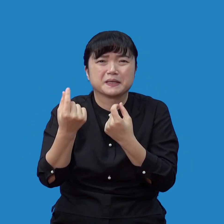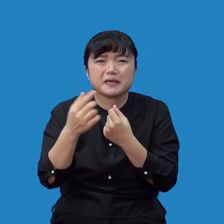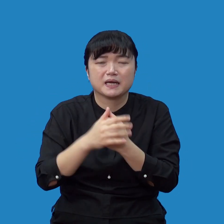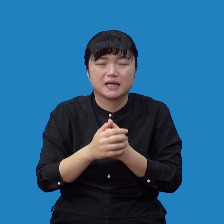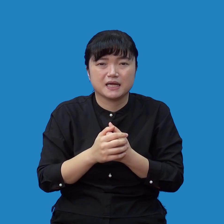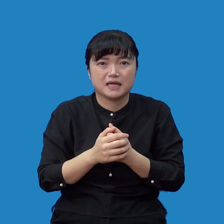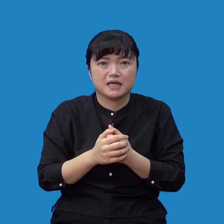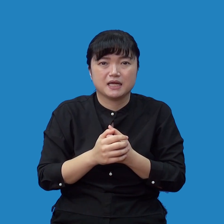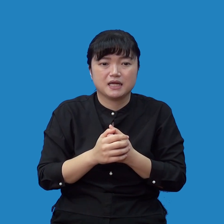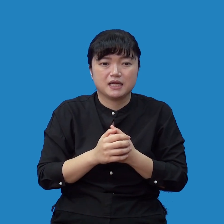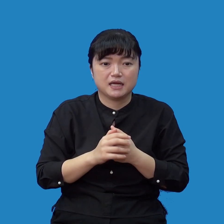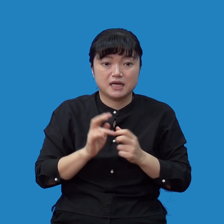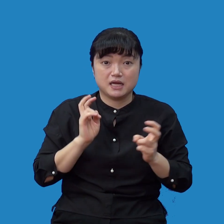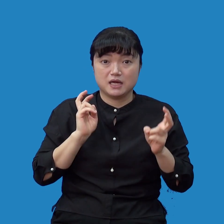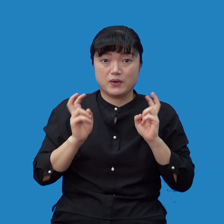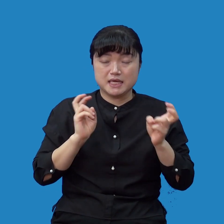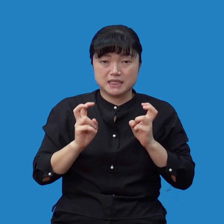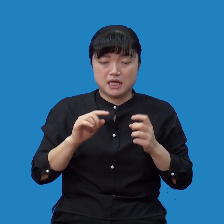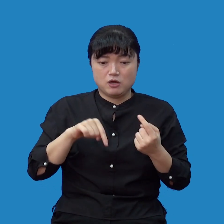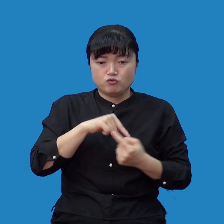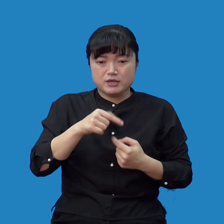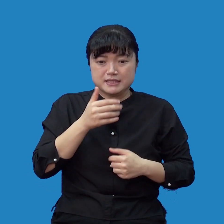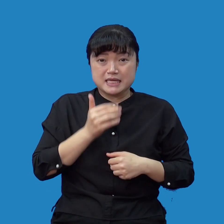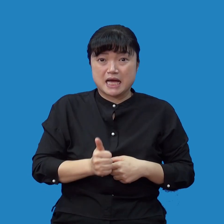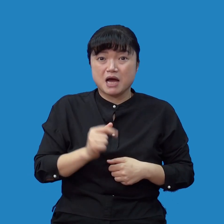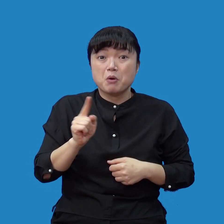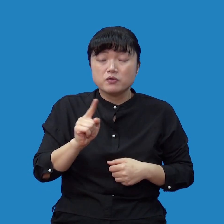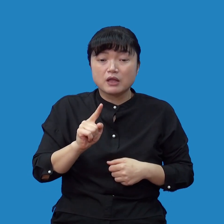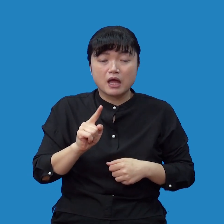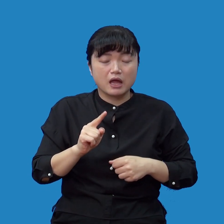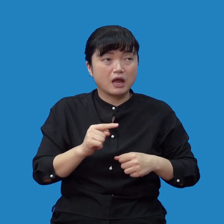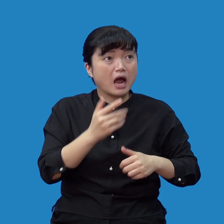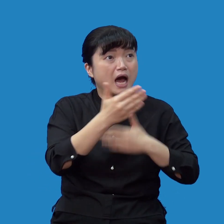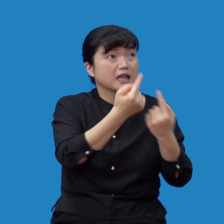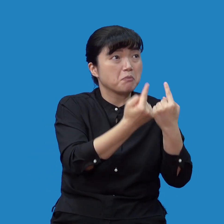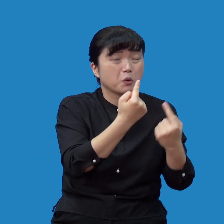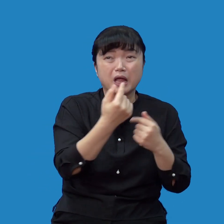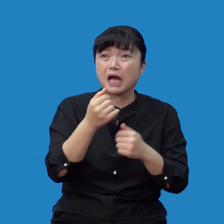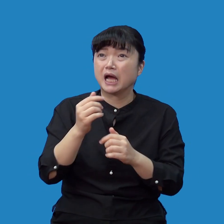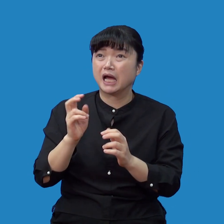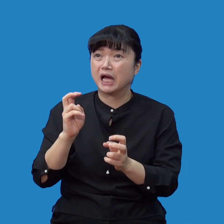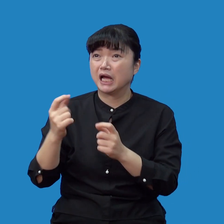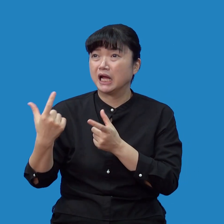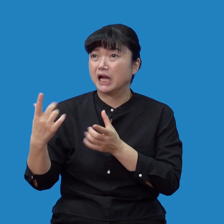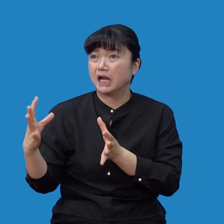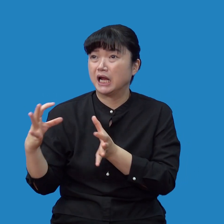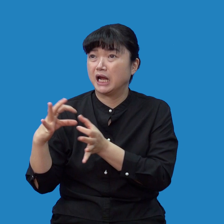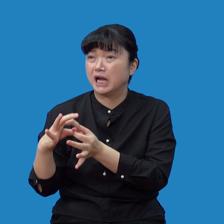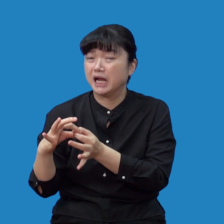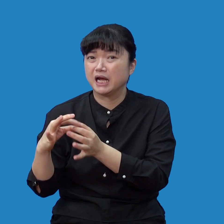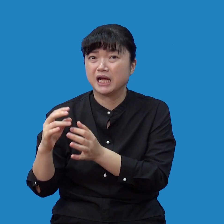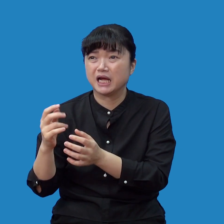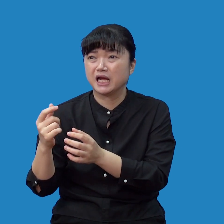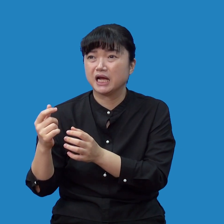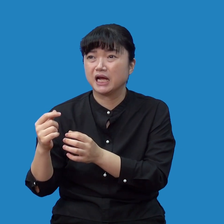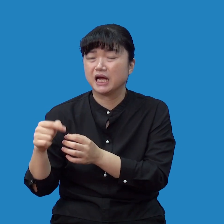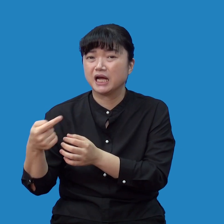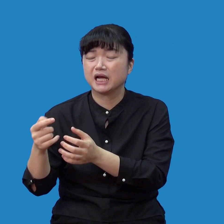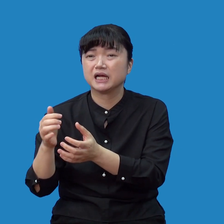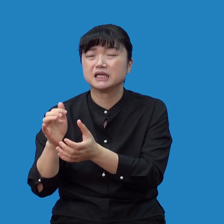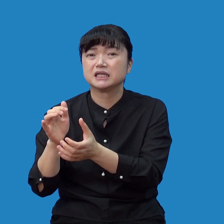회사를 좌지우지하는 거래처 사장님의 말이 하나님보다 더 크게 느껴질 수 있습니다. 근데 이런